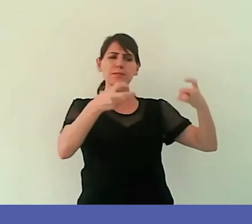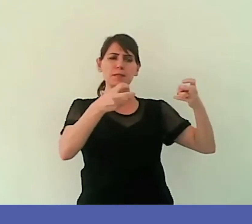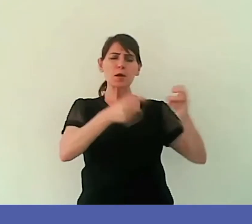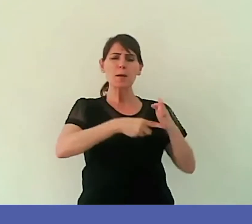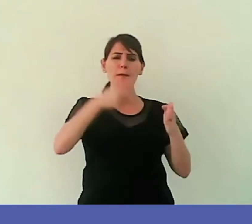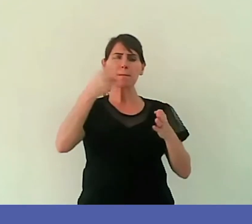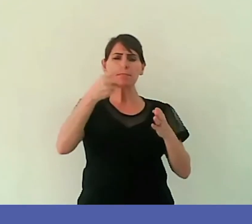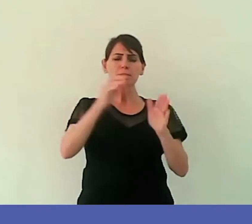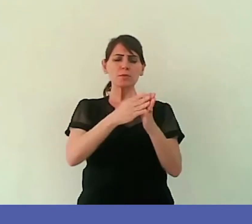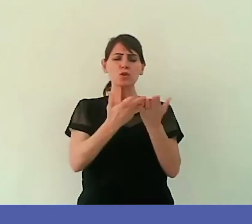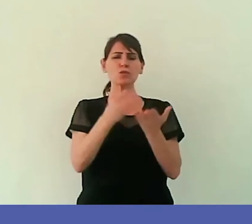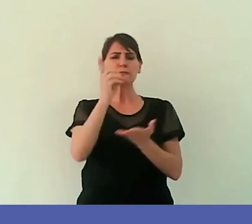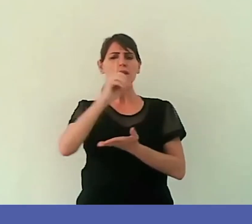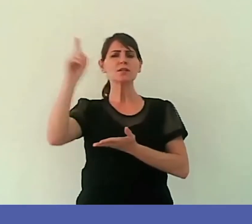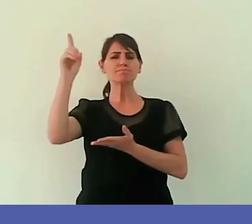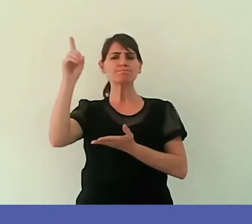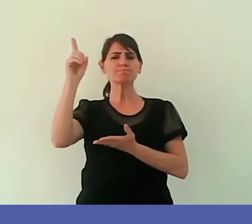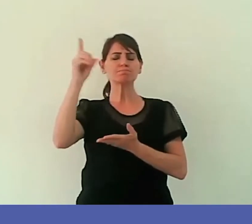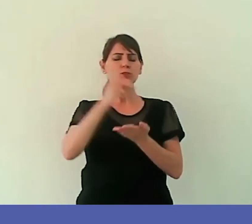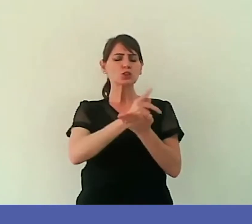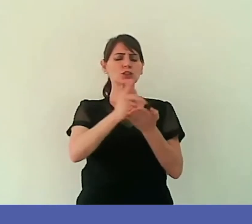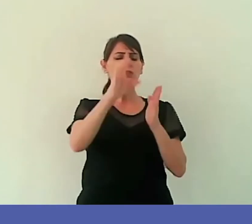Bíblia. Gênesis 2:20.